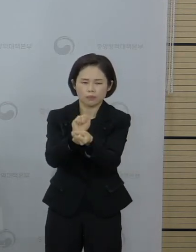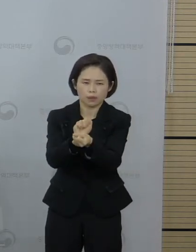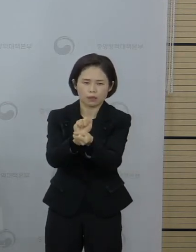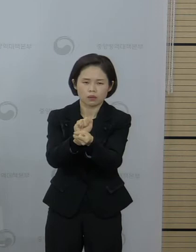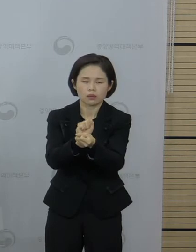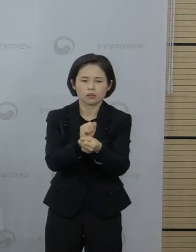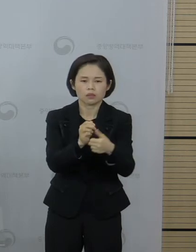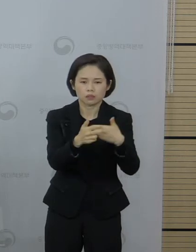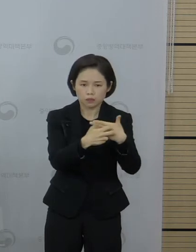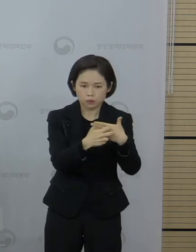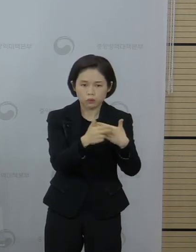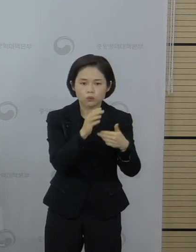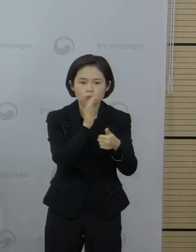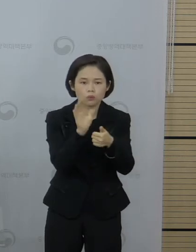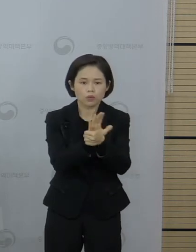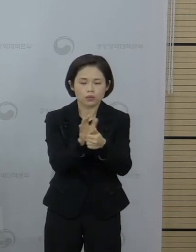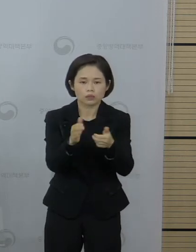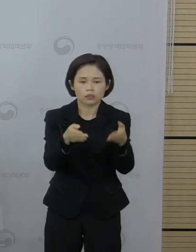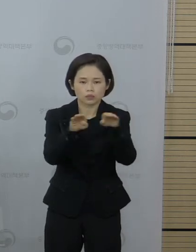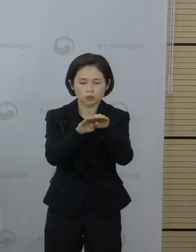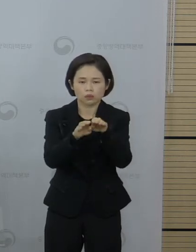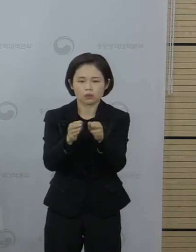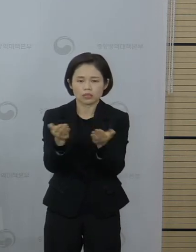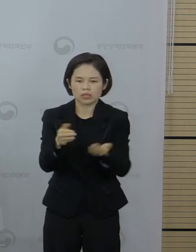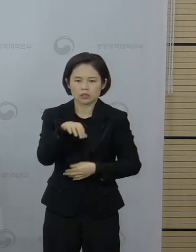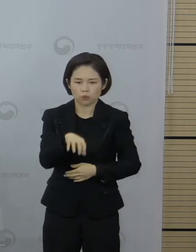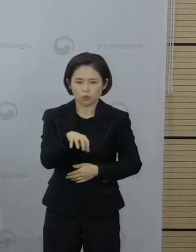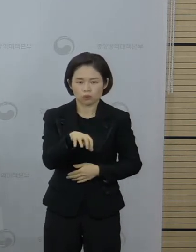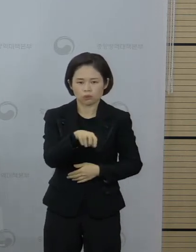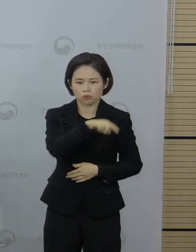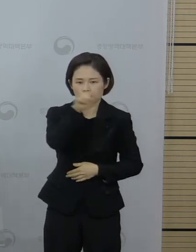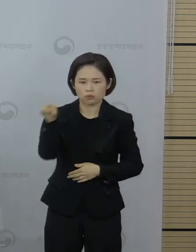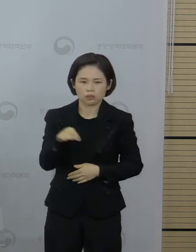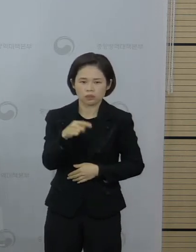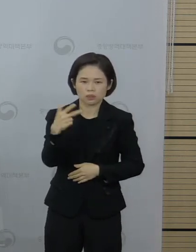의료기관 요양시설 또는 사업장에서 주로 발생하였습니다.